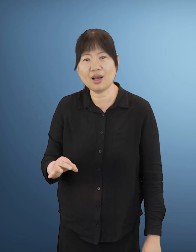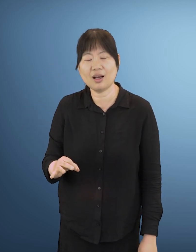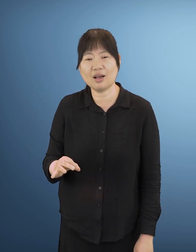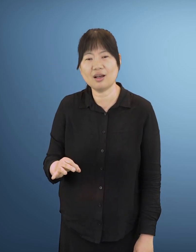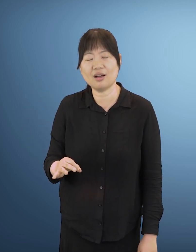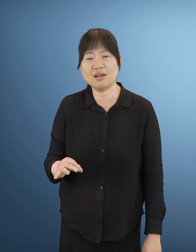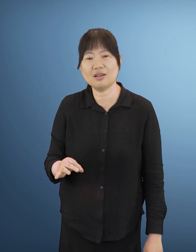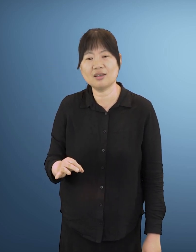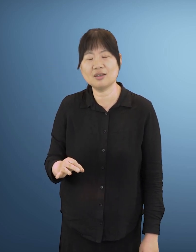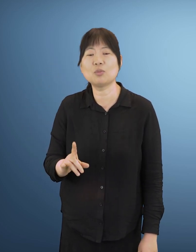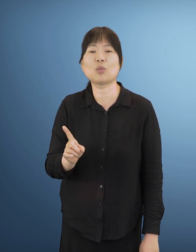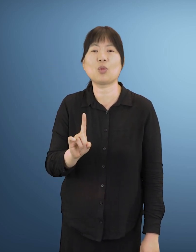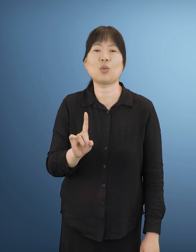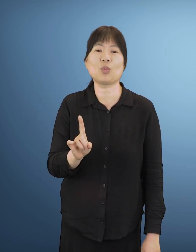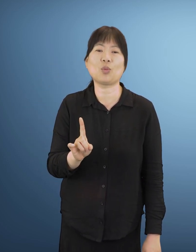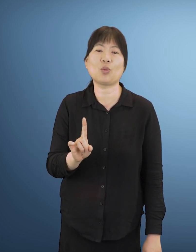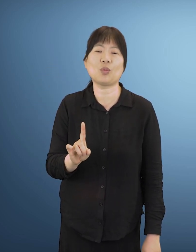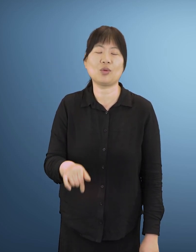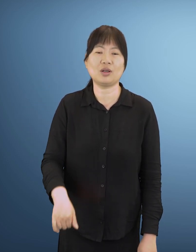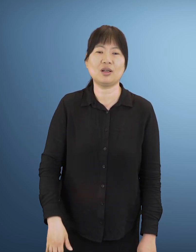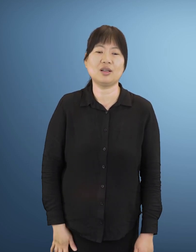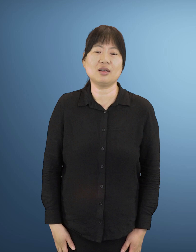문장들은 뭐죠?